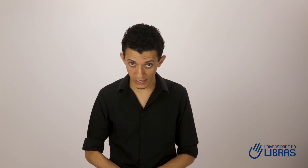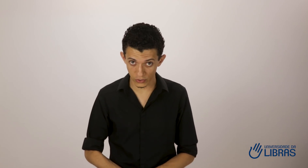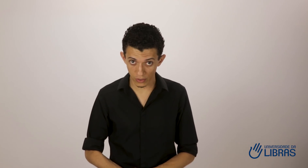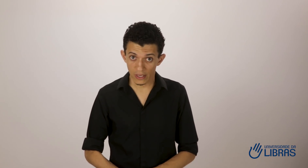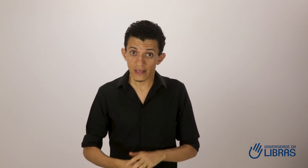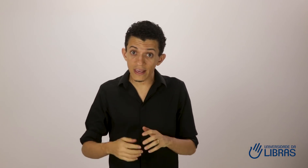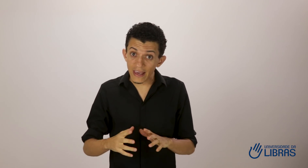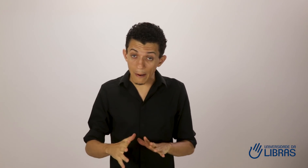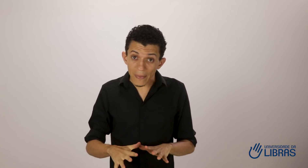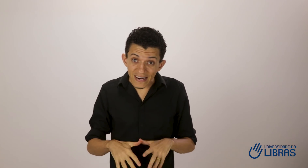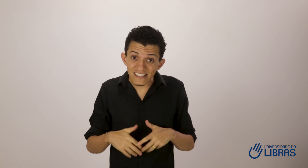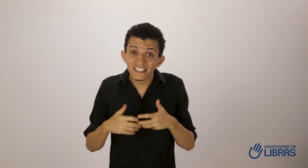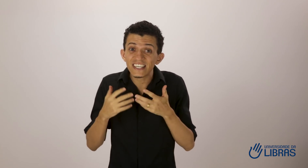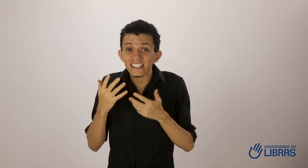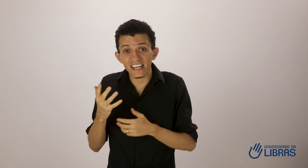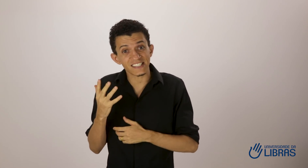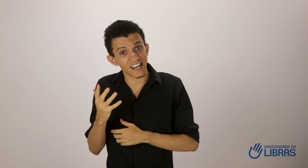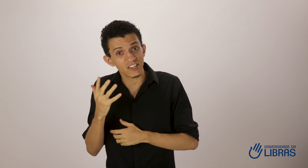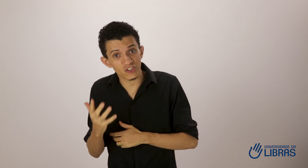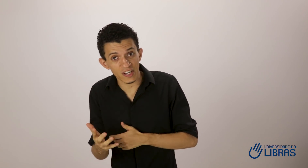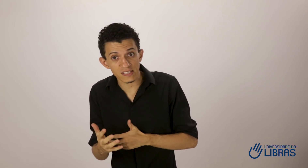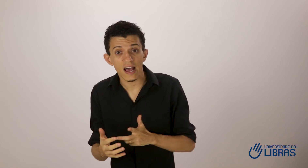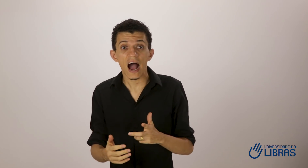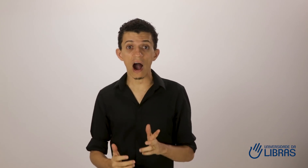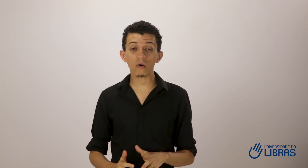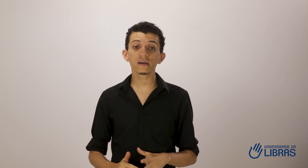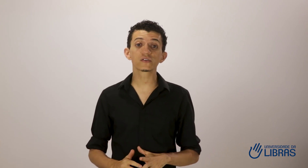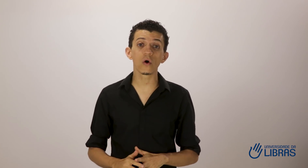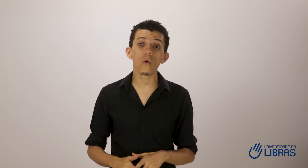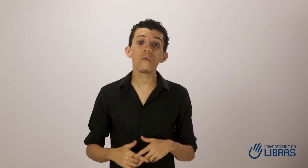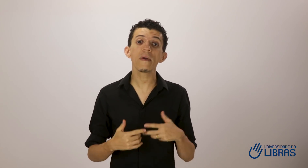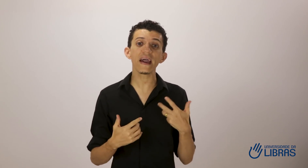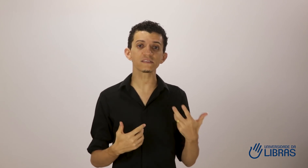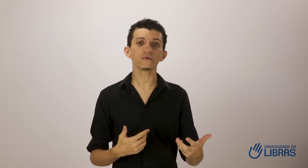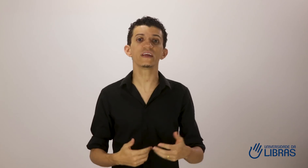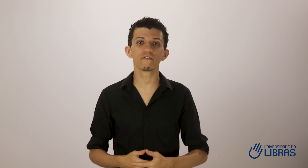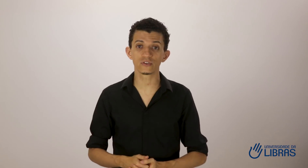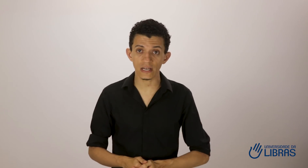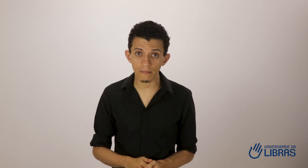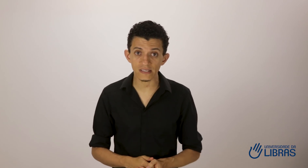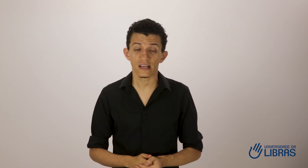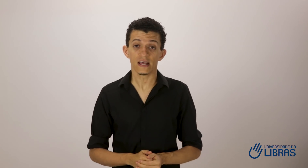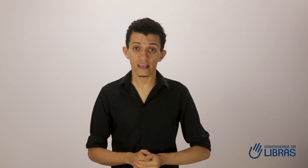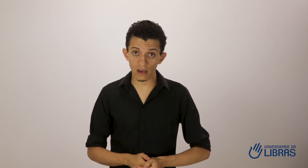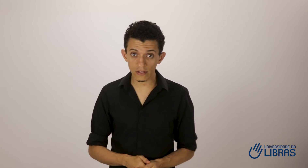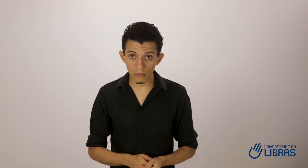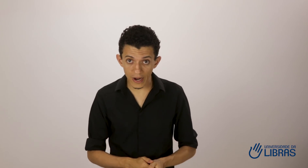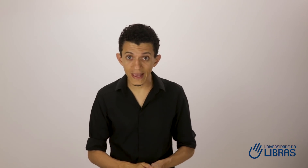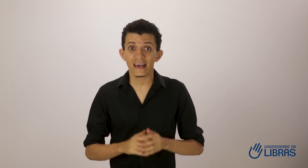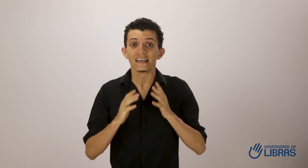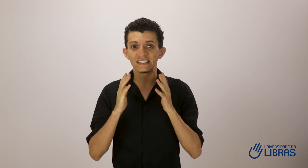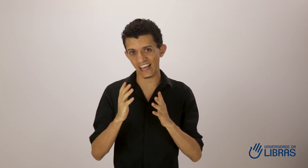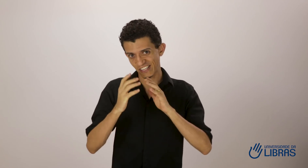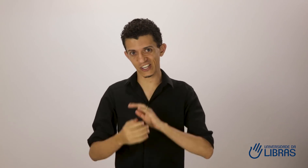Lídio, que em apenas 17 dias alcançou o mesmo nível de Libras que eu demorei 7